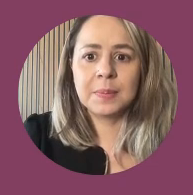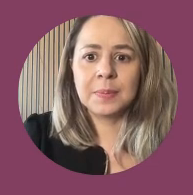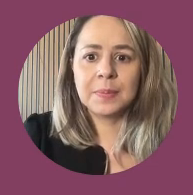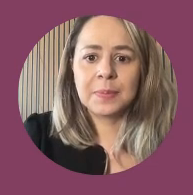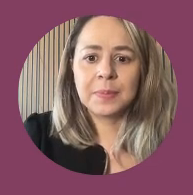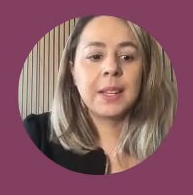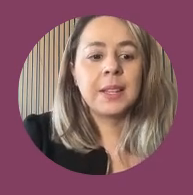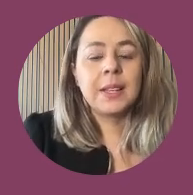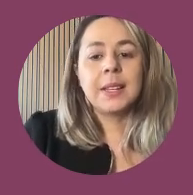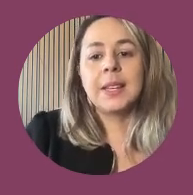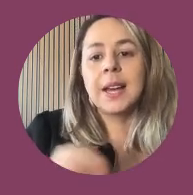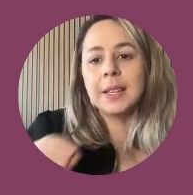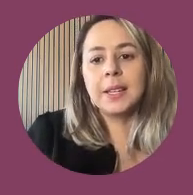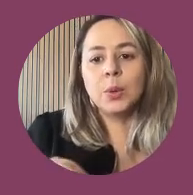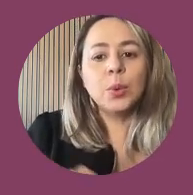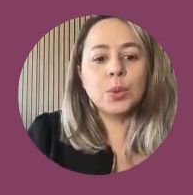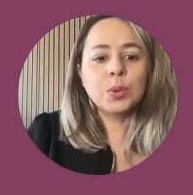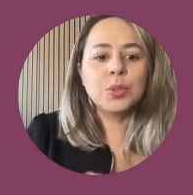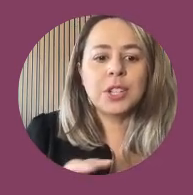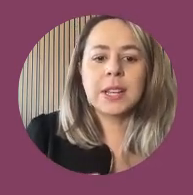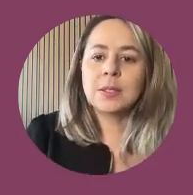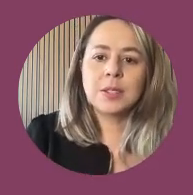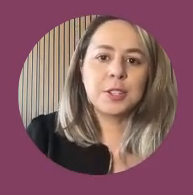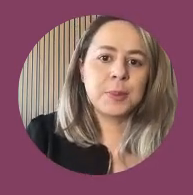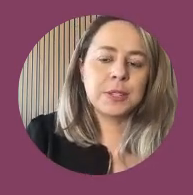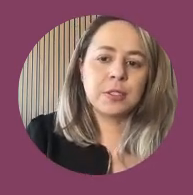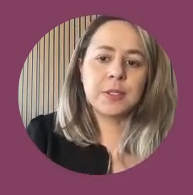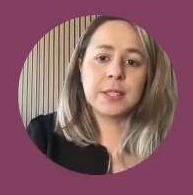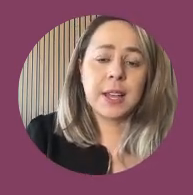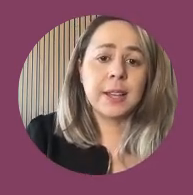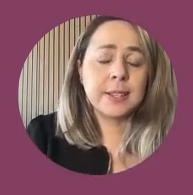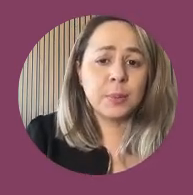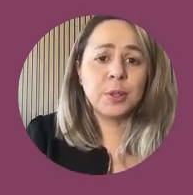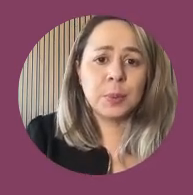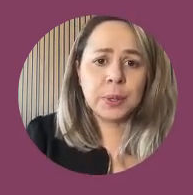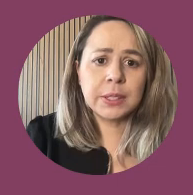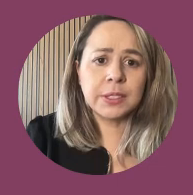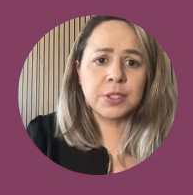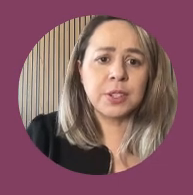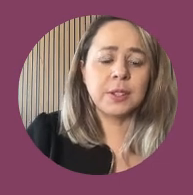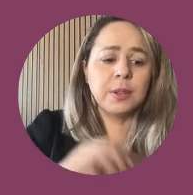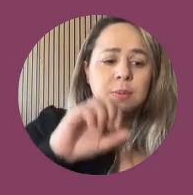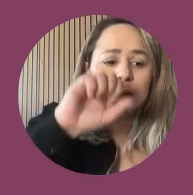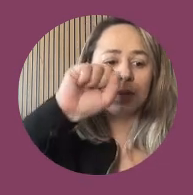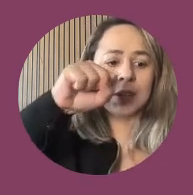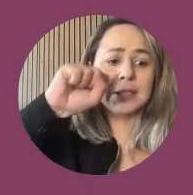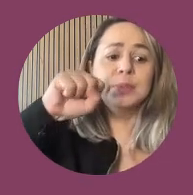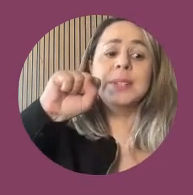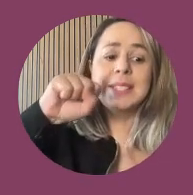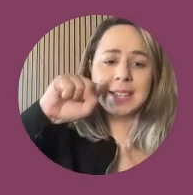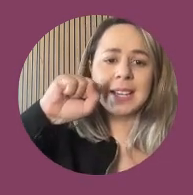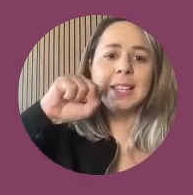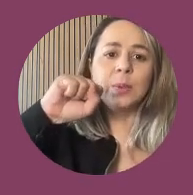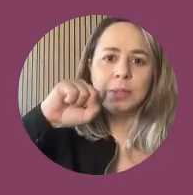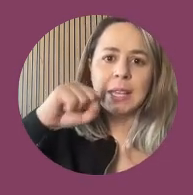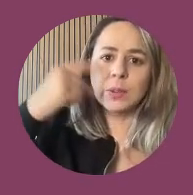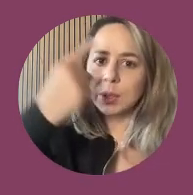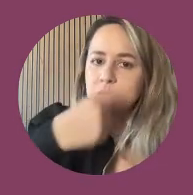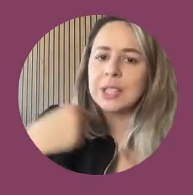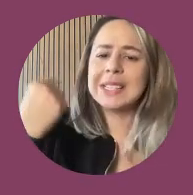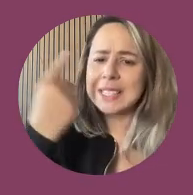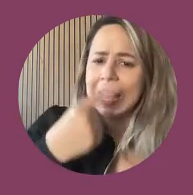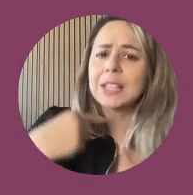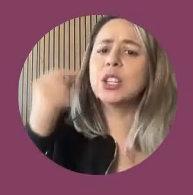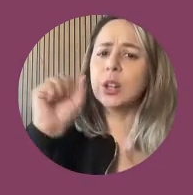tá? E aí, o uso dos gestos e expressões faciais é muito importante. Então, se eu tô falando sim, eu tenho